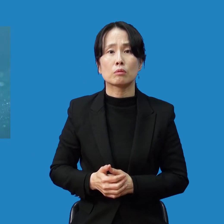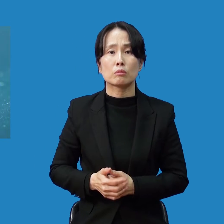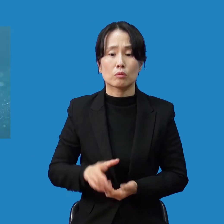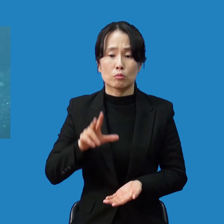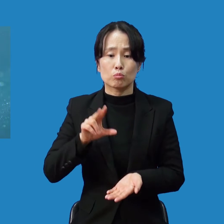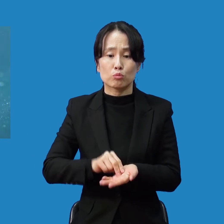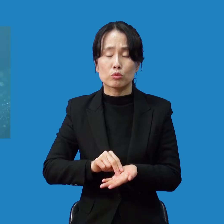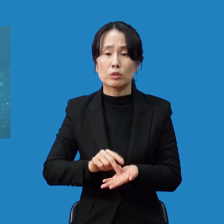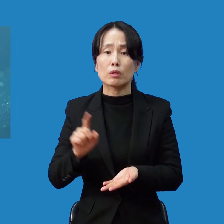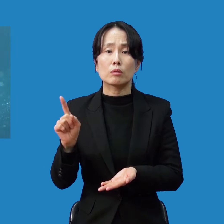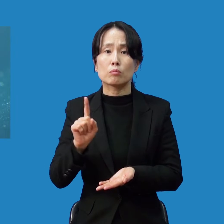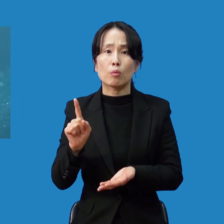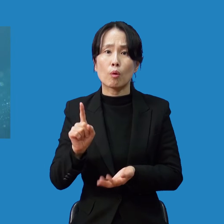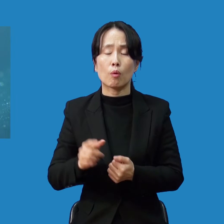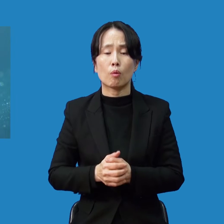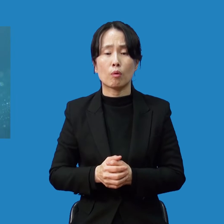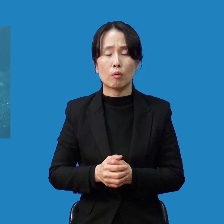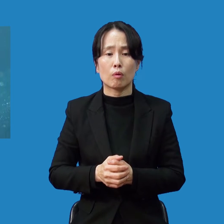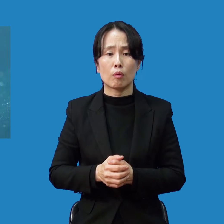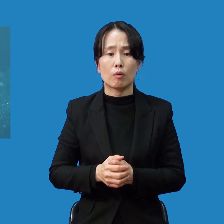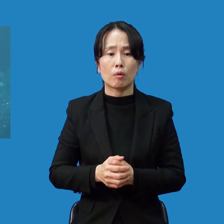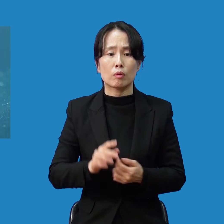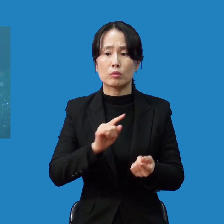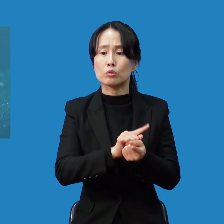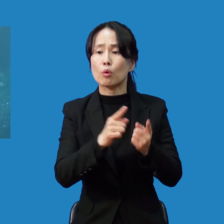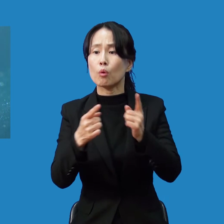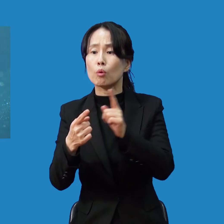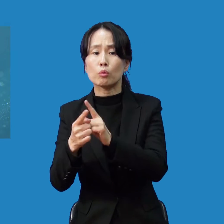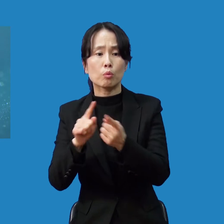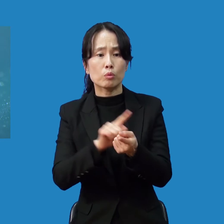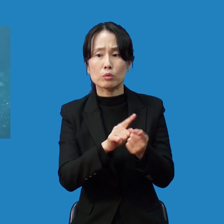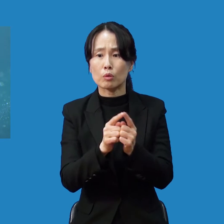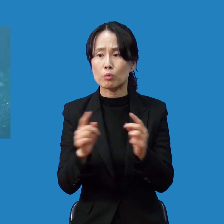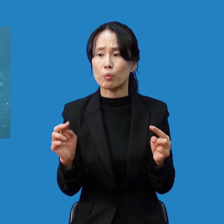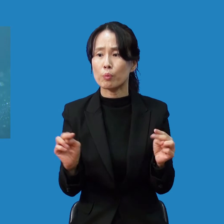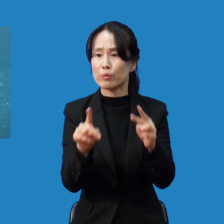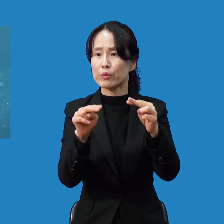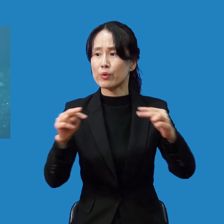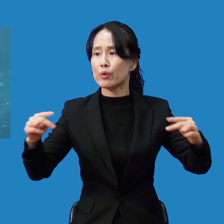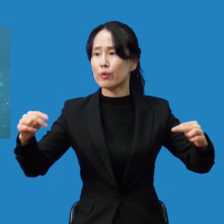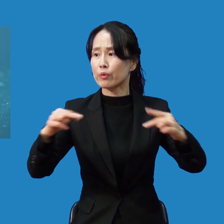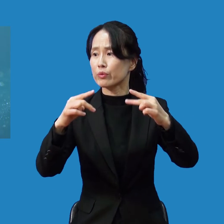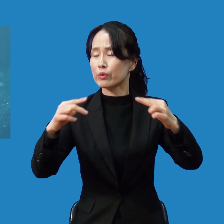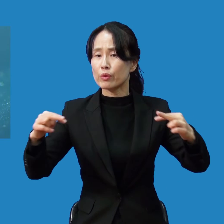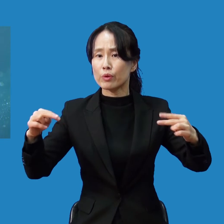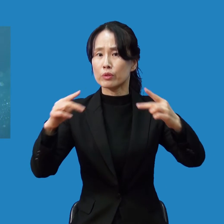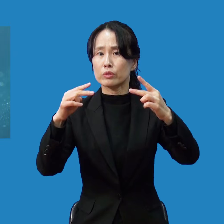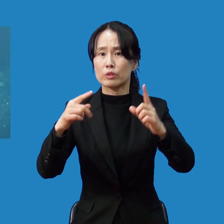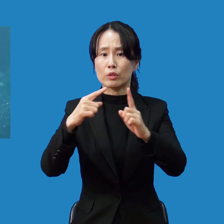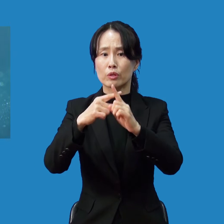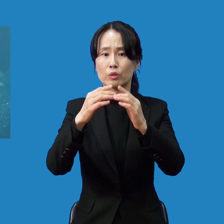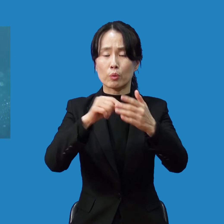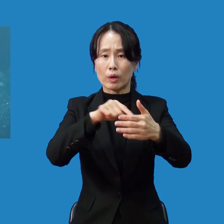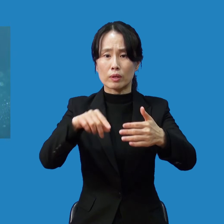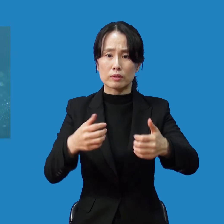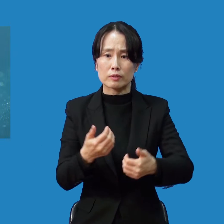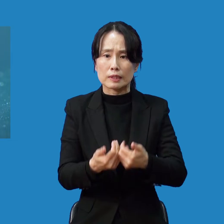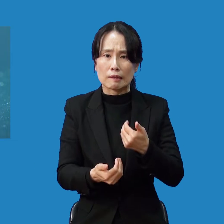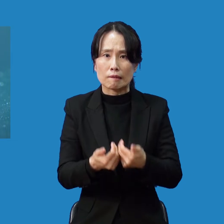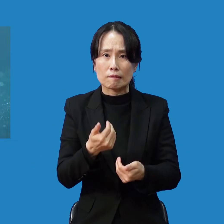문제는 그렇게 하면서 서로 간에 비판을 하고 교회 안에서 갈등이 일어나는